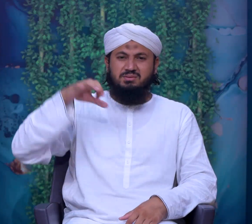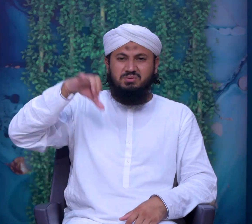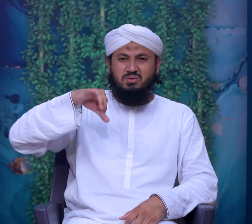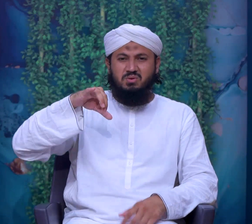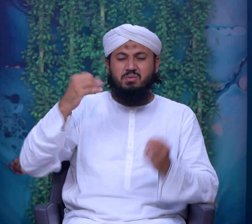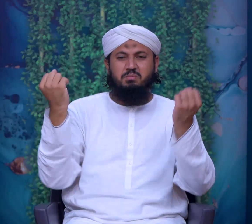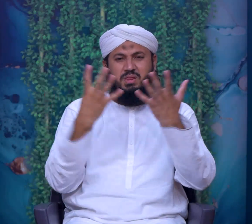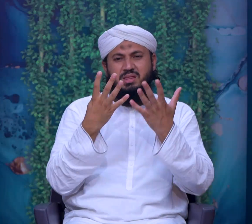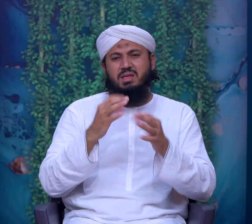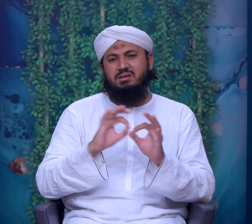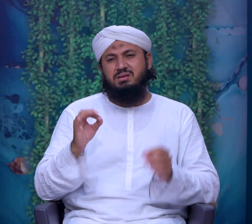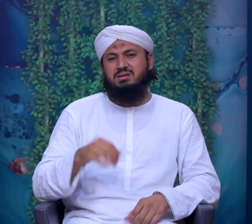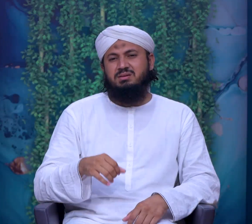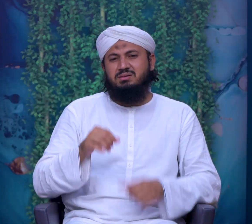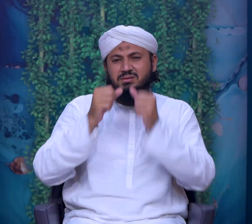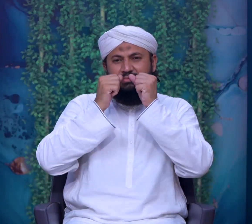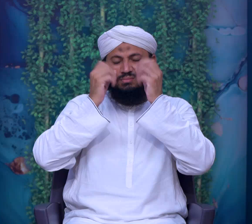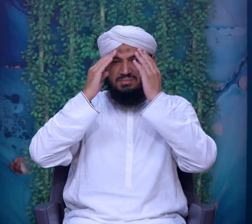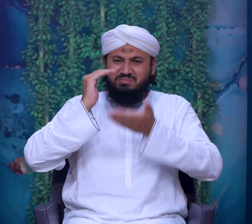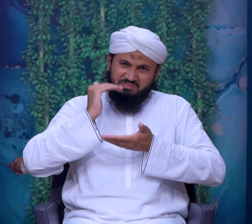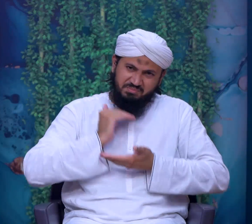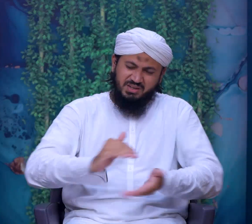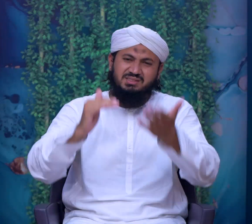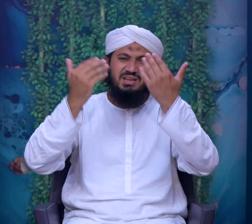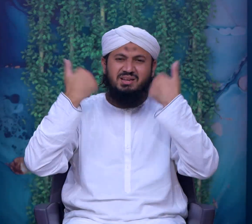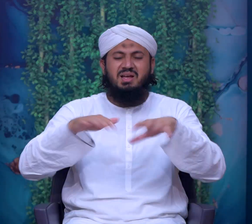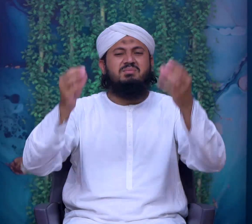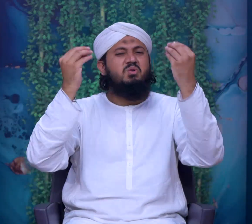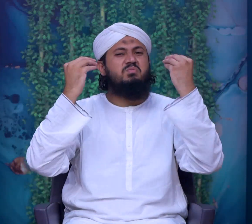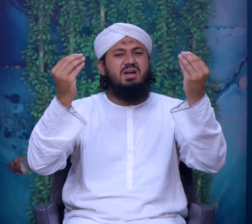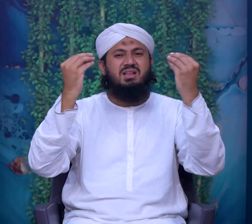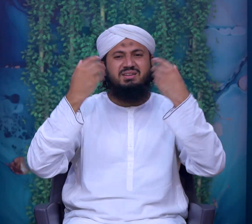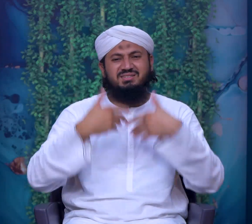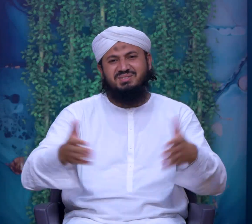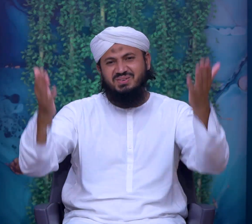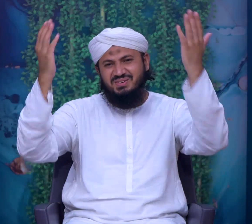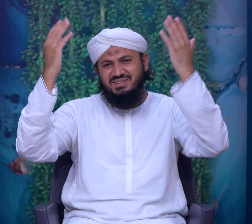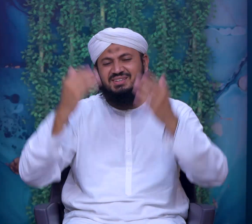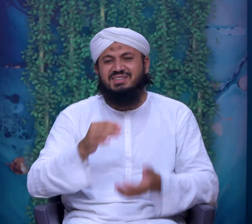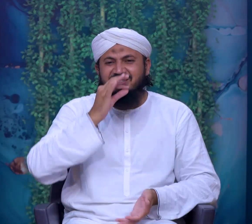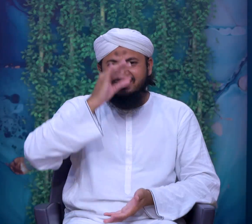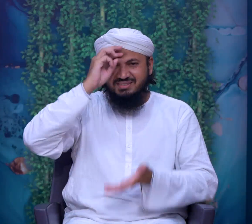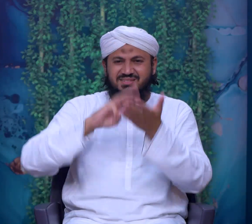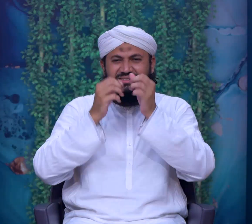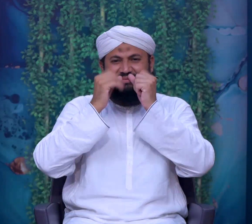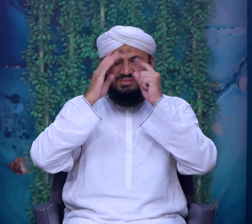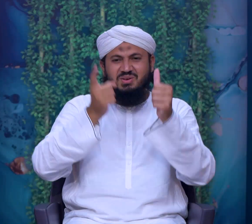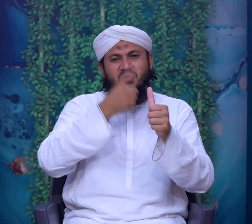ماہ بعد آپ صلی اللہ علیہ وآلہ وصحبہ وسلم کی ولادت باسعادت ہو گئی۔ حضرت بی بی آمنہ رضی اللہ تعالی عنہ